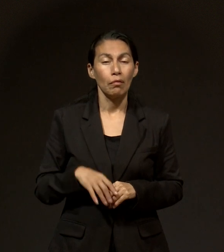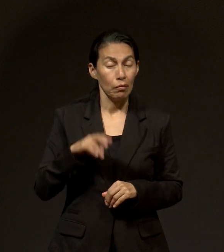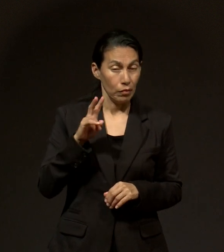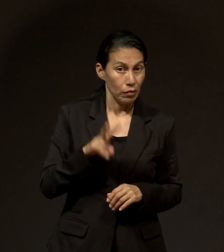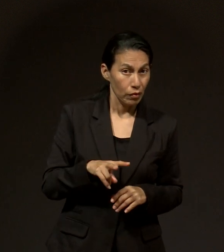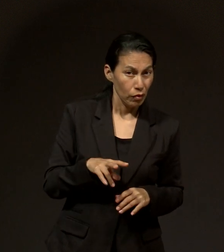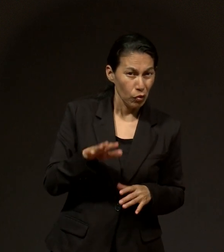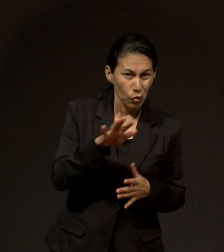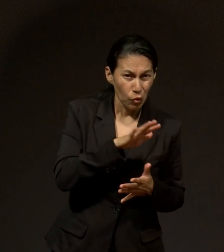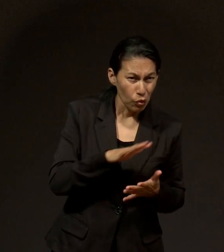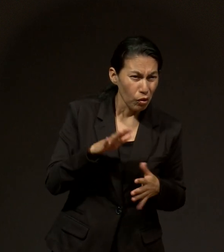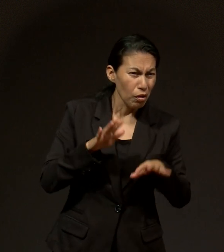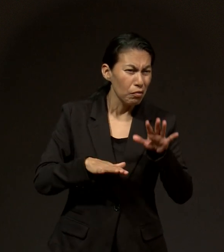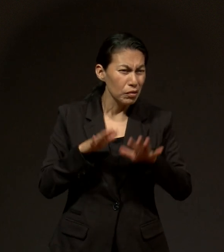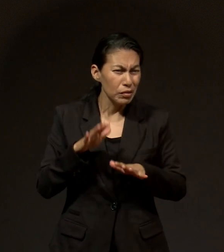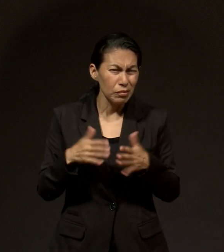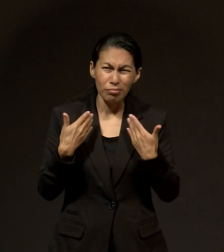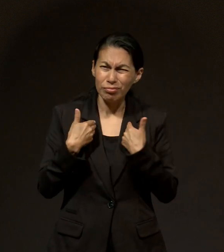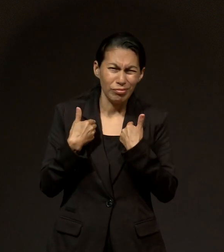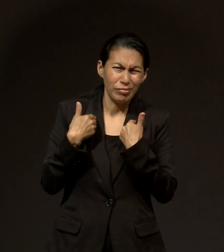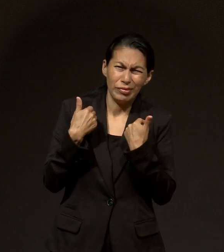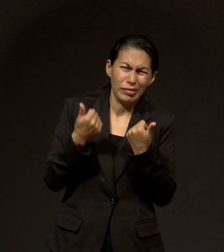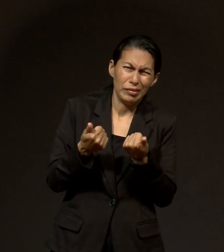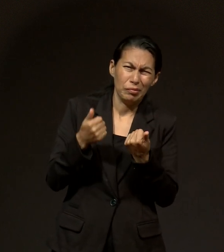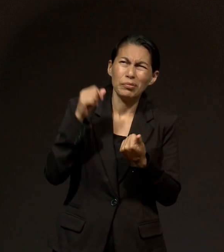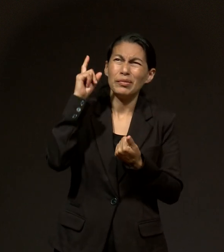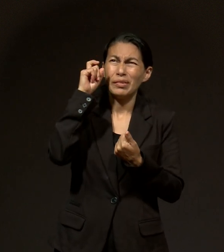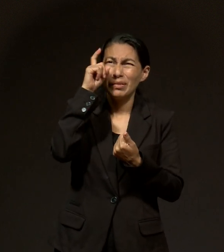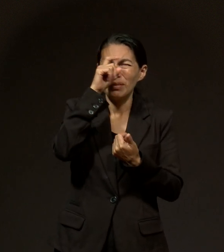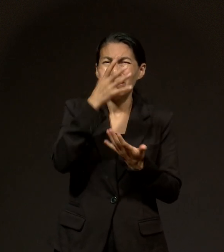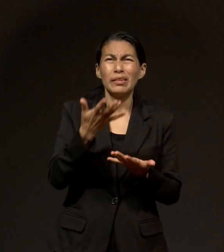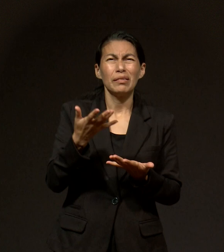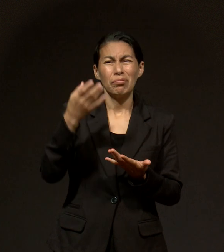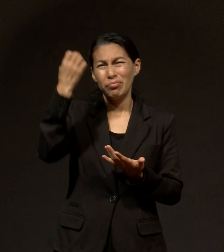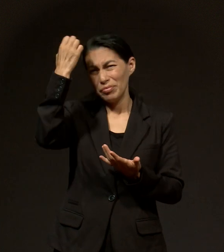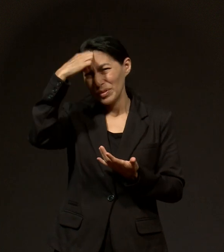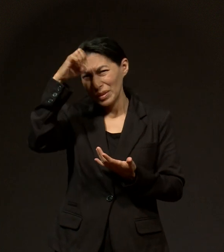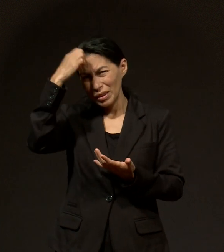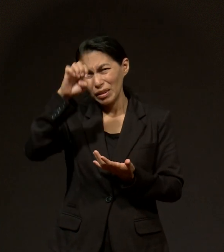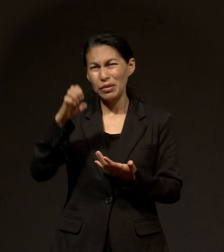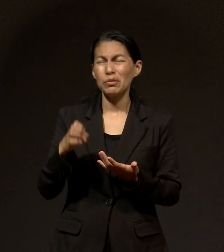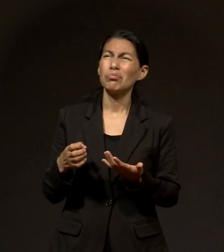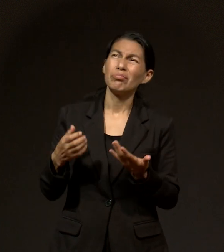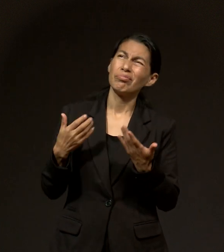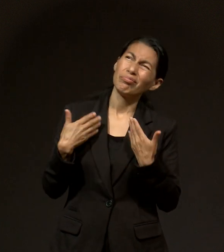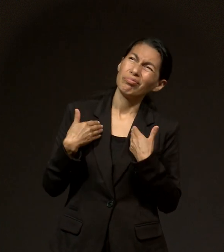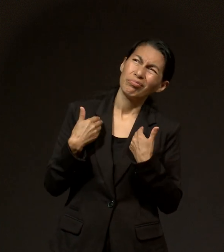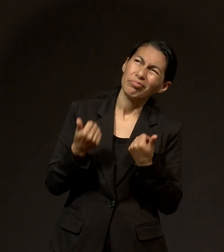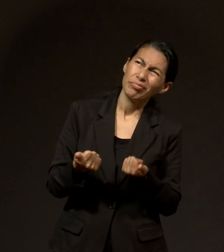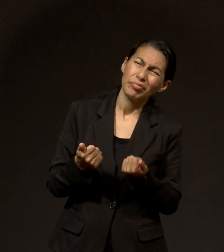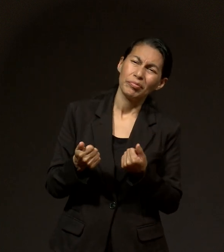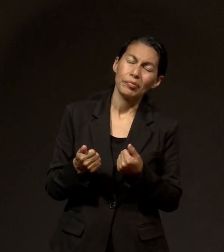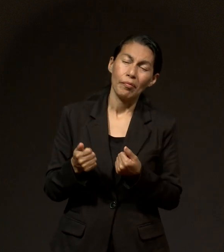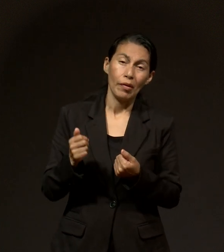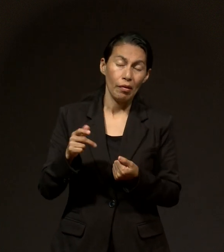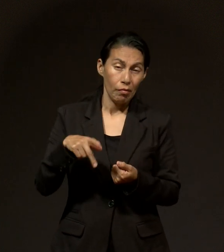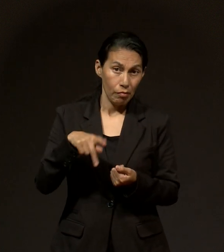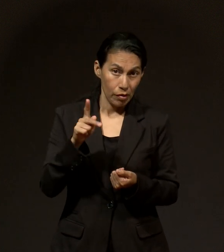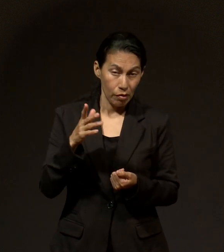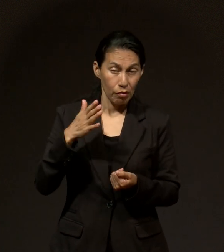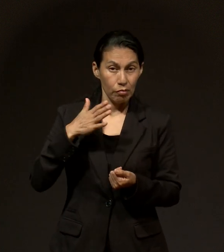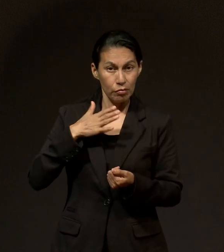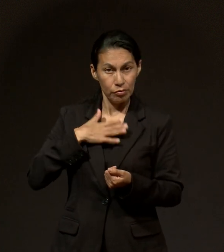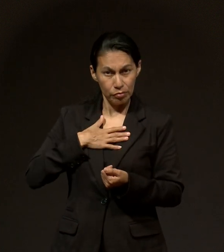Ciertamente Los caminos de Dios A veces son extraños Para nosotros Y a veces No los comprendemos